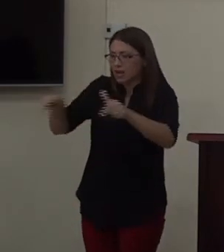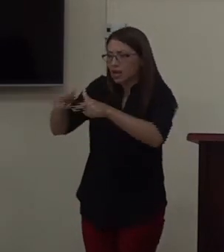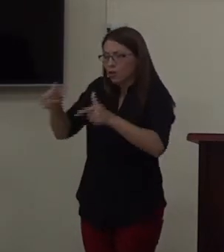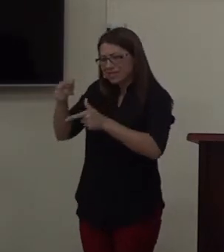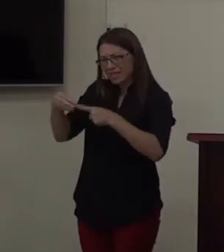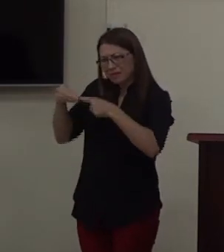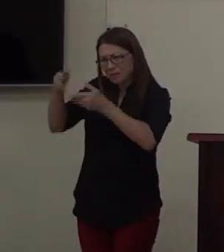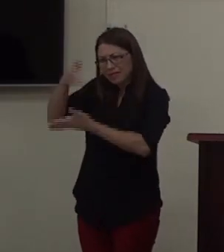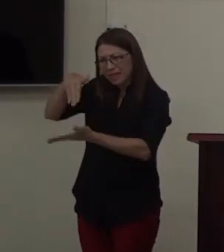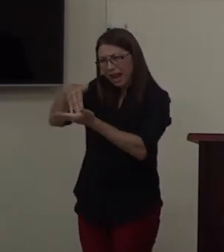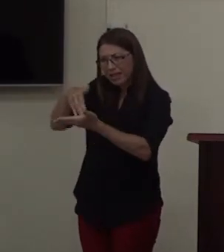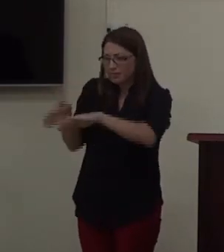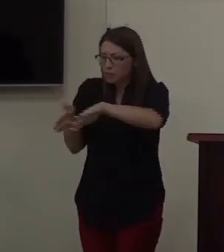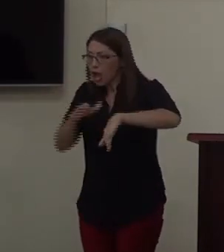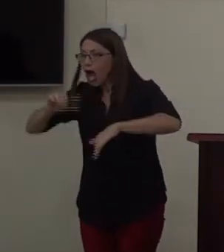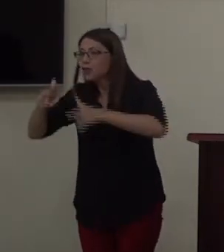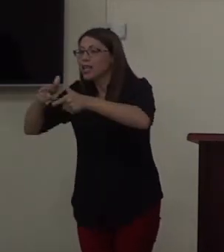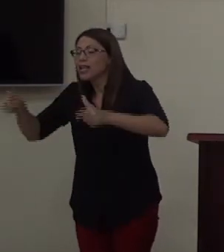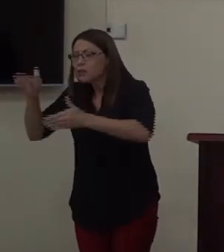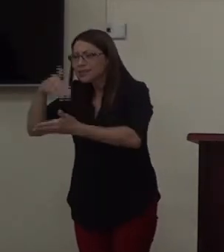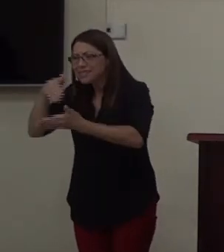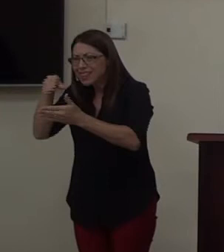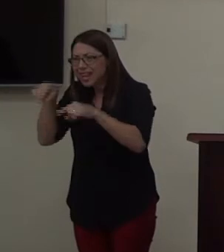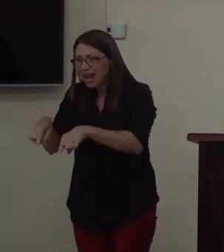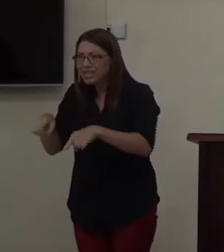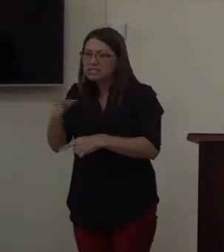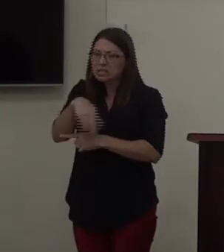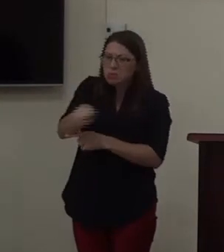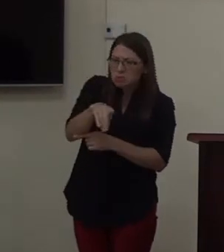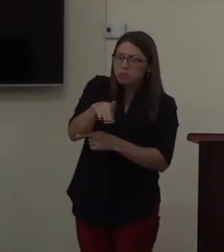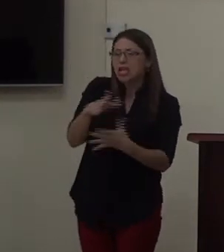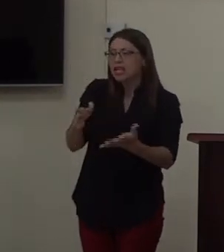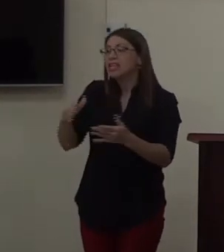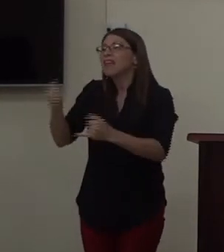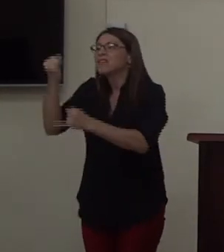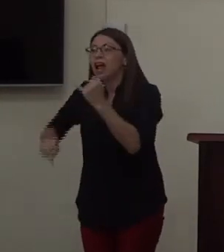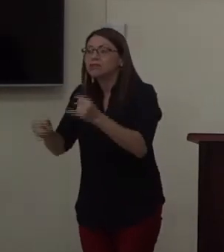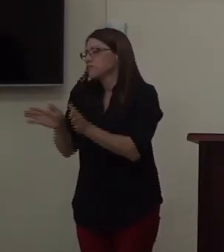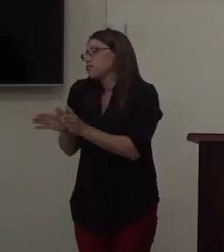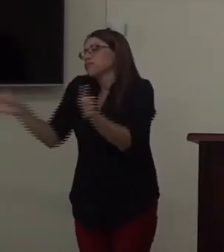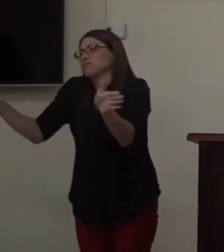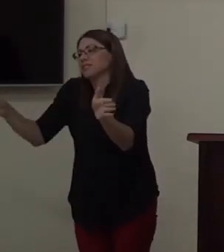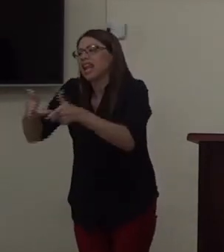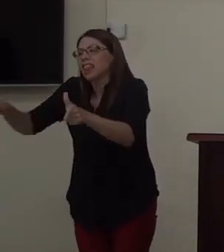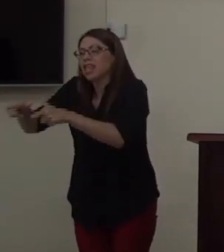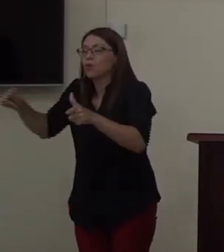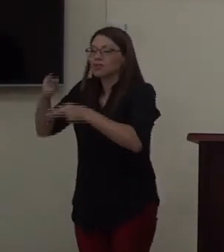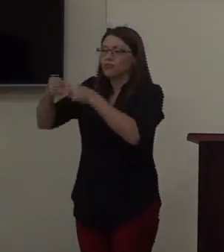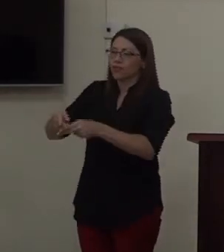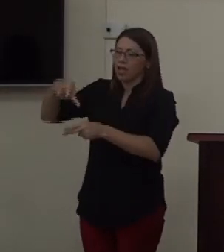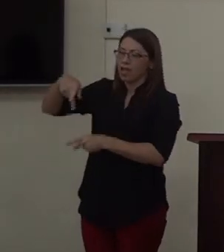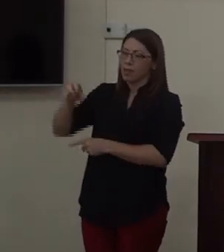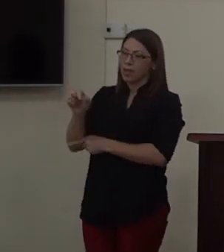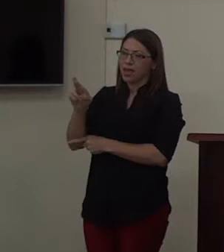Hay unas lenguas centrales, otras dicen 100, 200, y al final el grueso de las lenguas del mundo son periféricas.